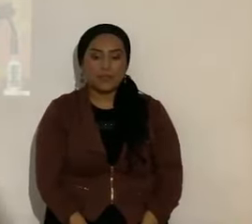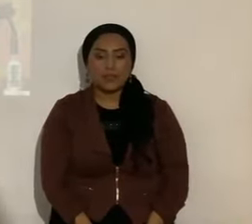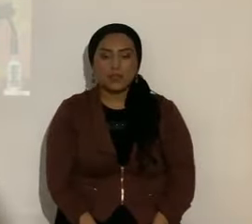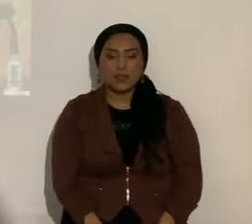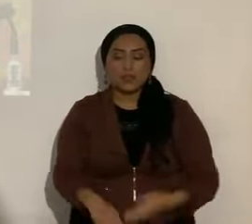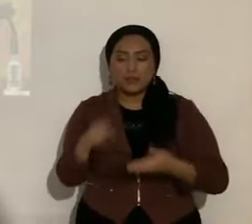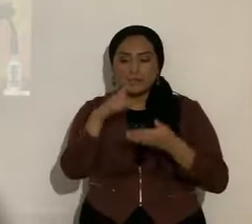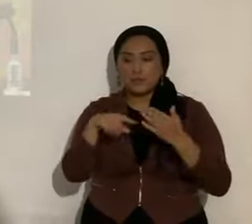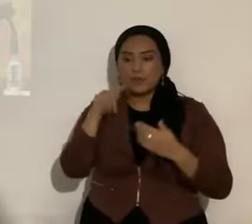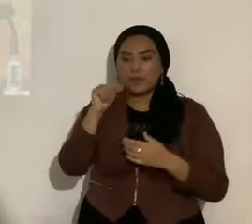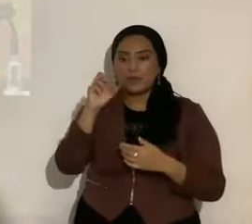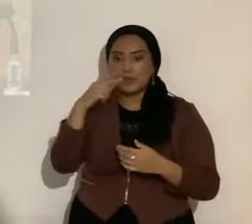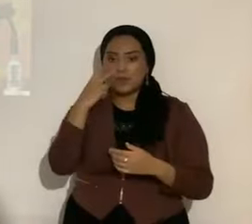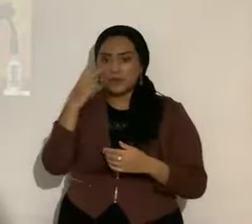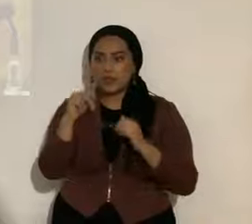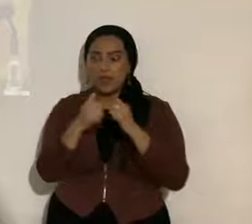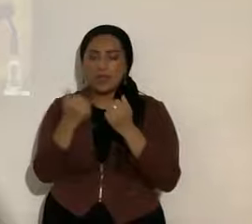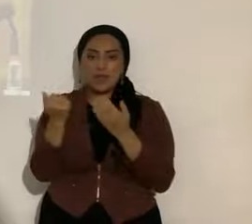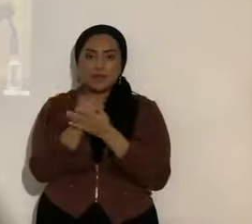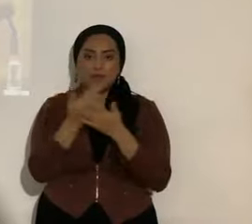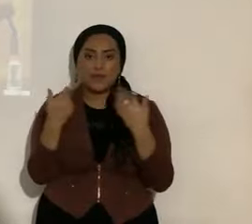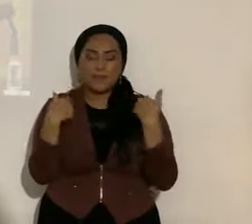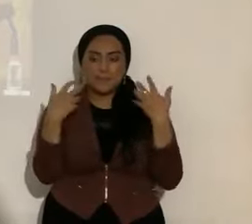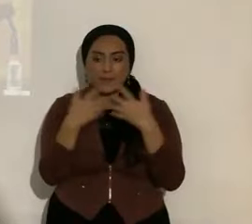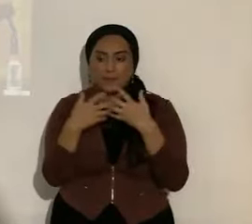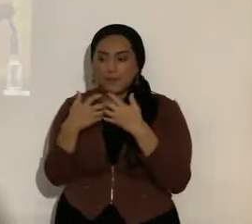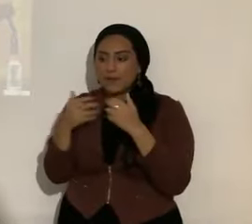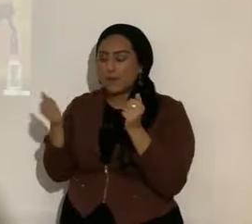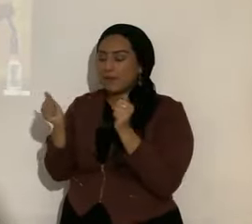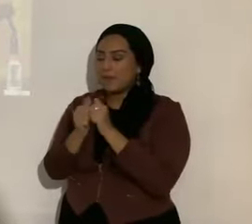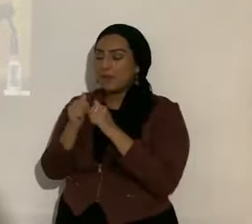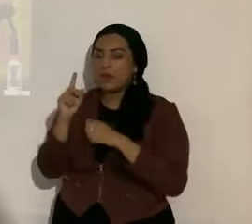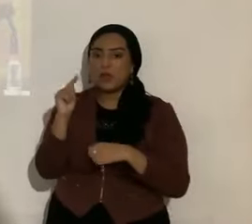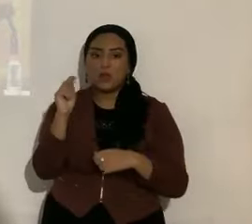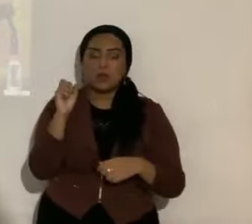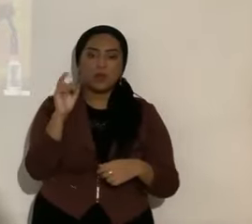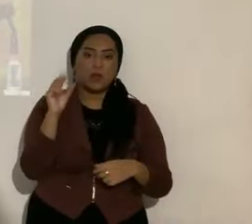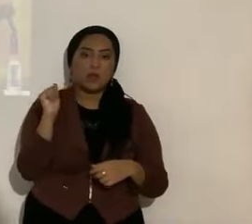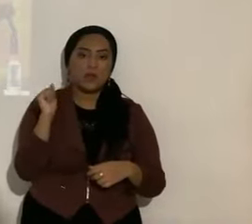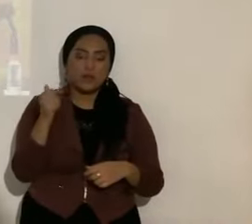Torá. Vean cómo todo tiene que ver con la Torá.